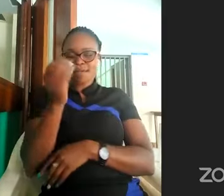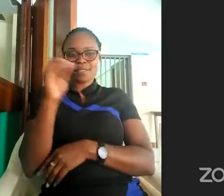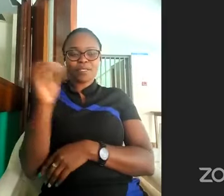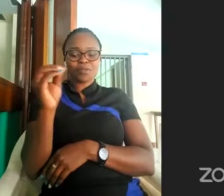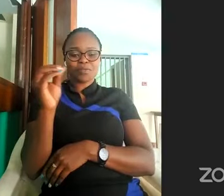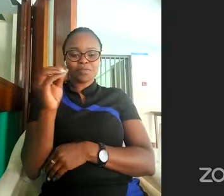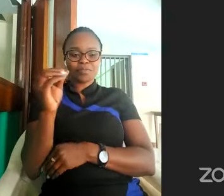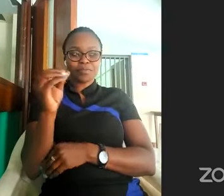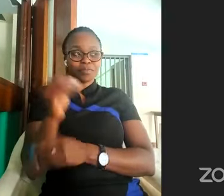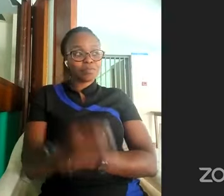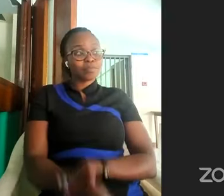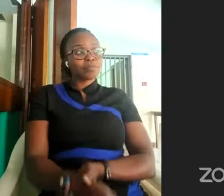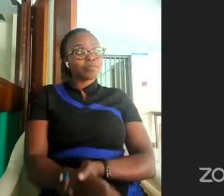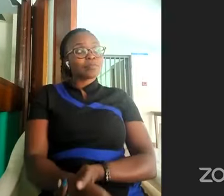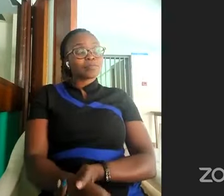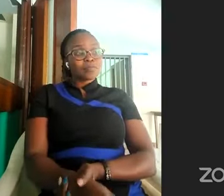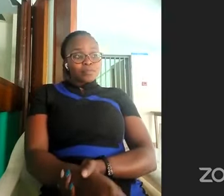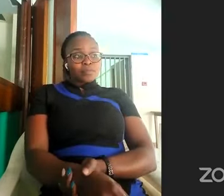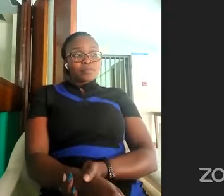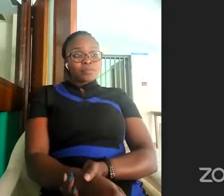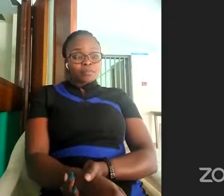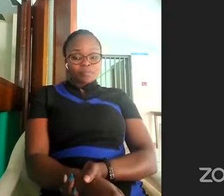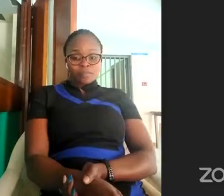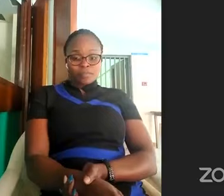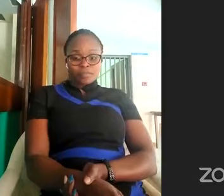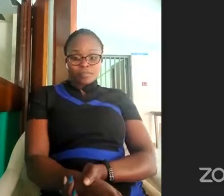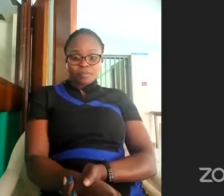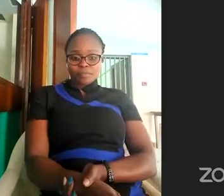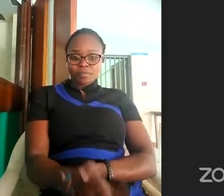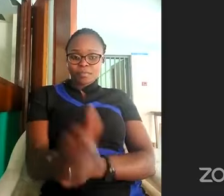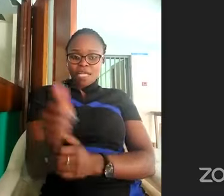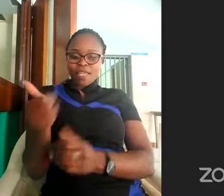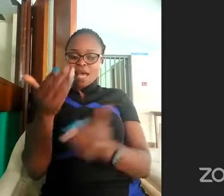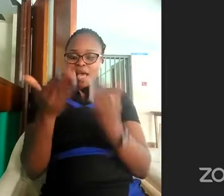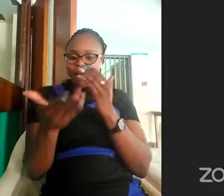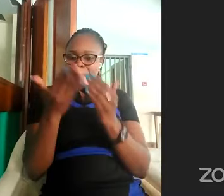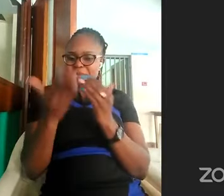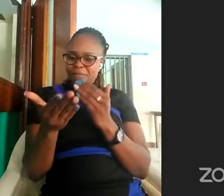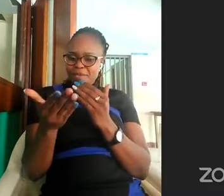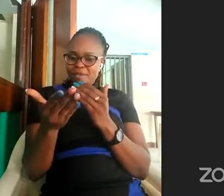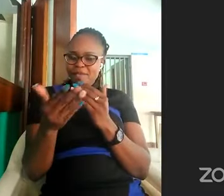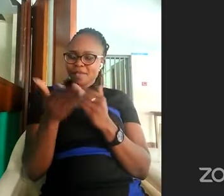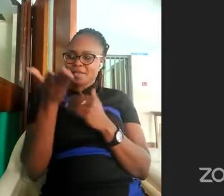Kwa njia nyingine tena utasema maybe hawako wanajitokeza kusukuma haya maneno kwa sababu walikuwa